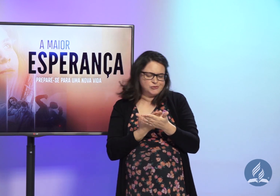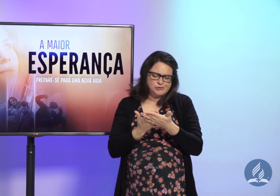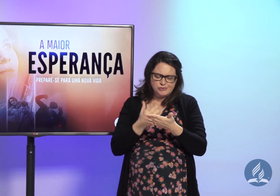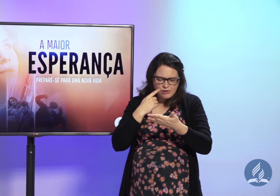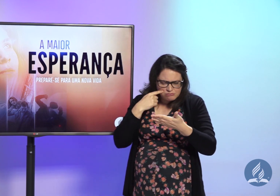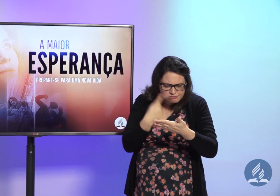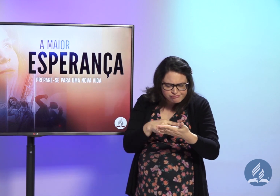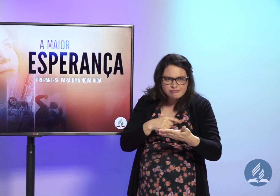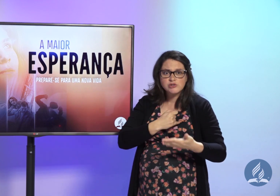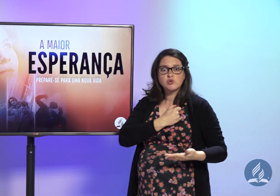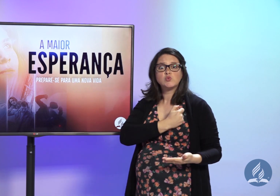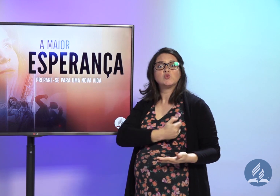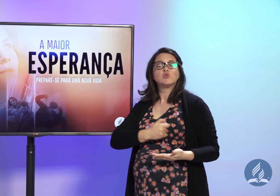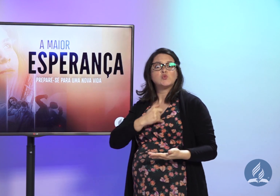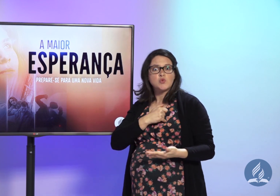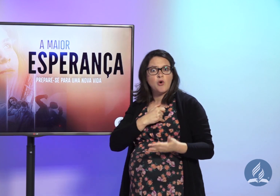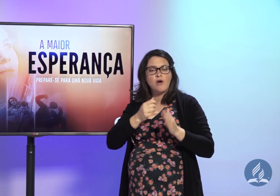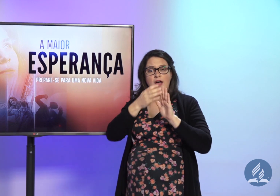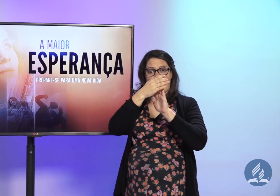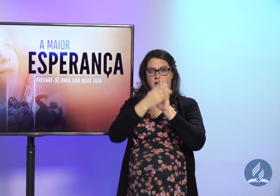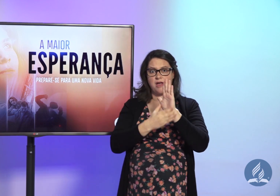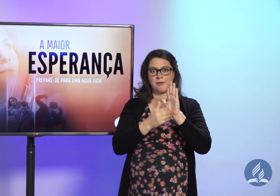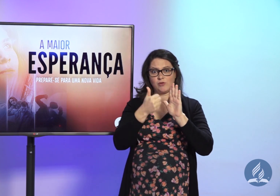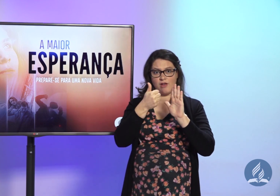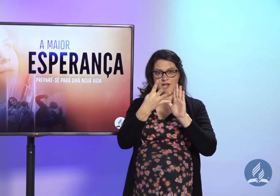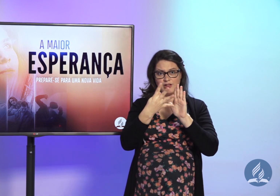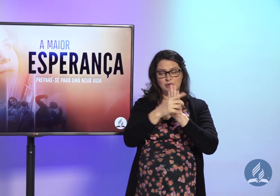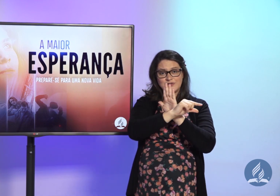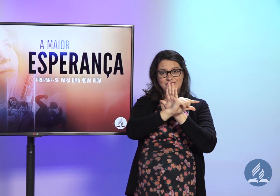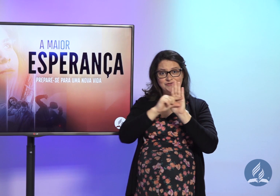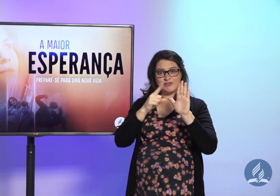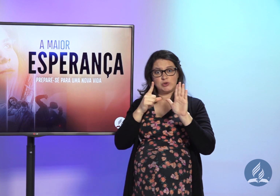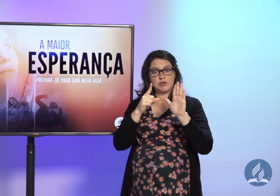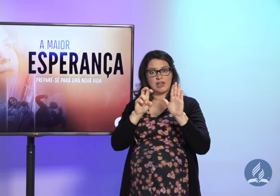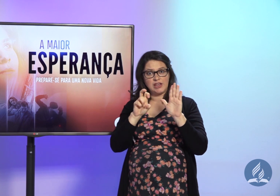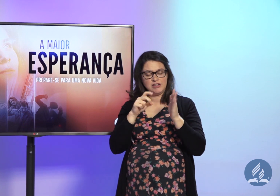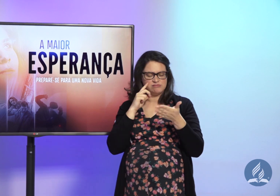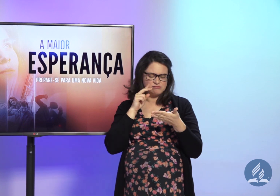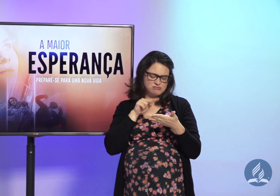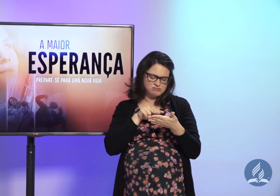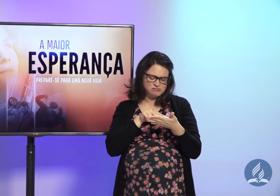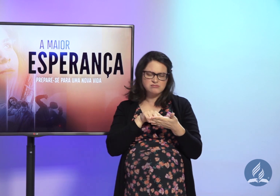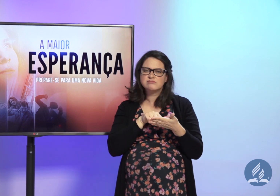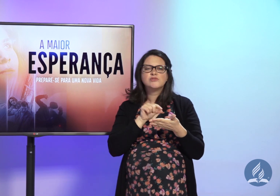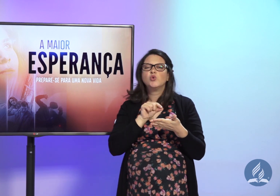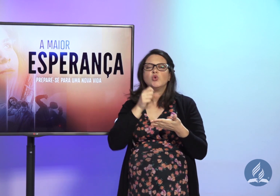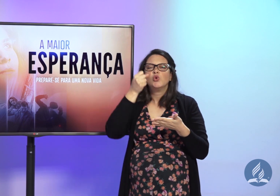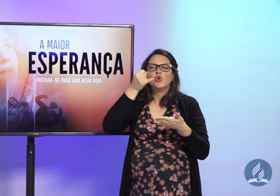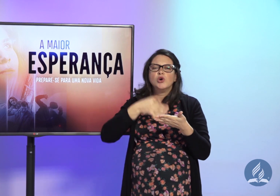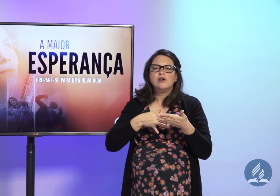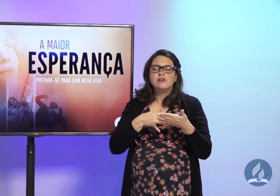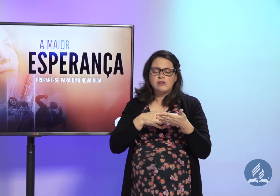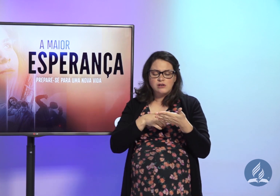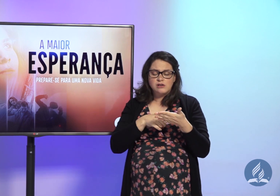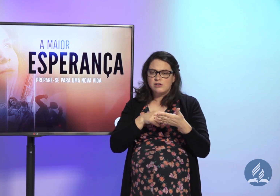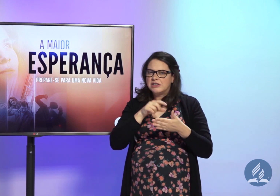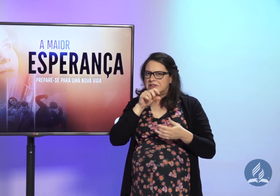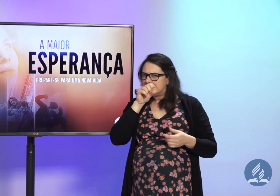estavam intrigando. Ele decidiu então estudar e pesquisar mais para ver. E no livro de João, no capítulo 14, no